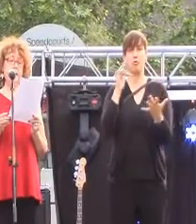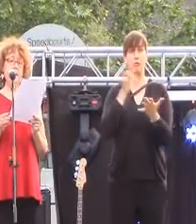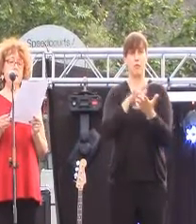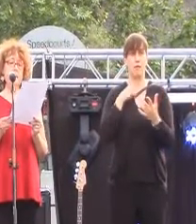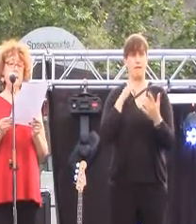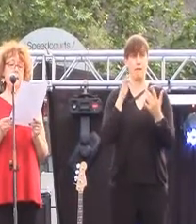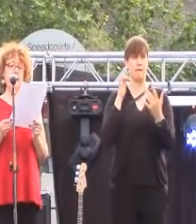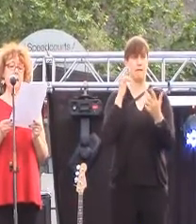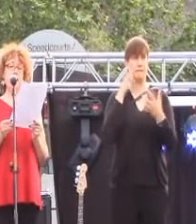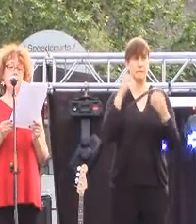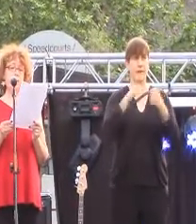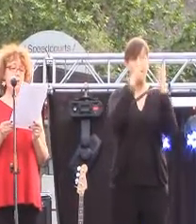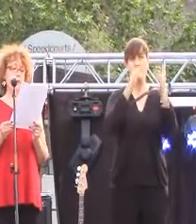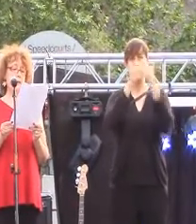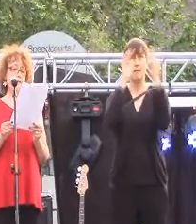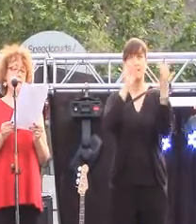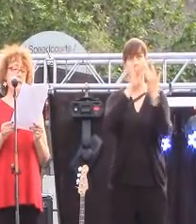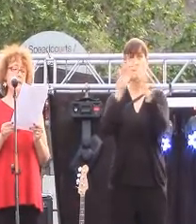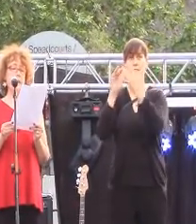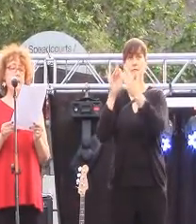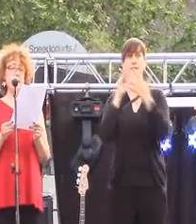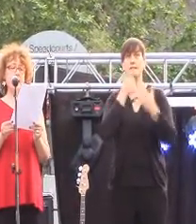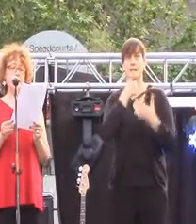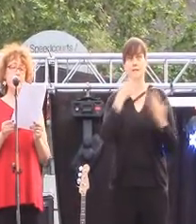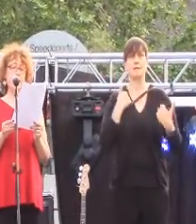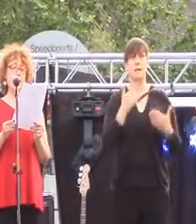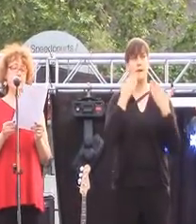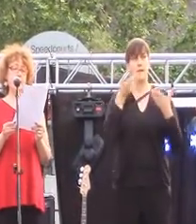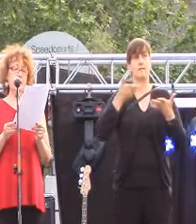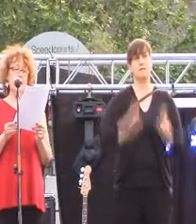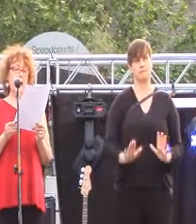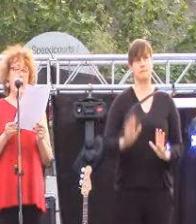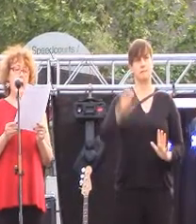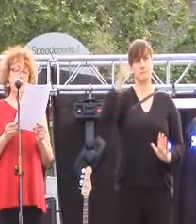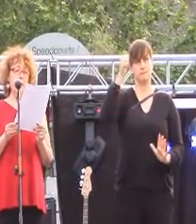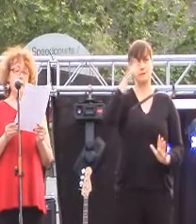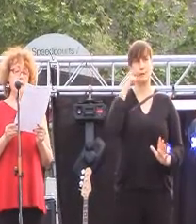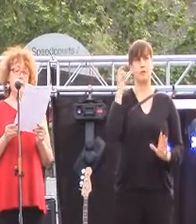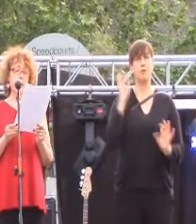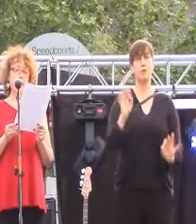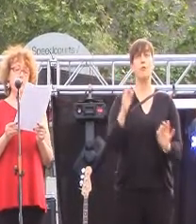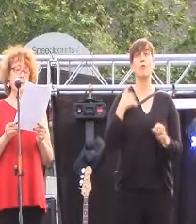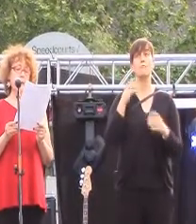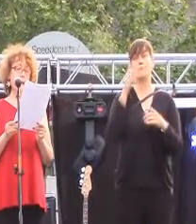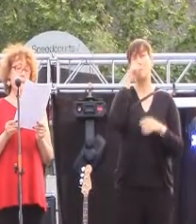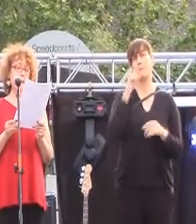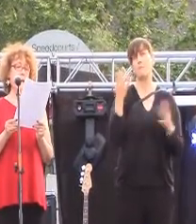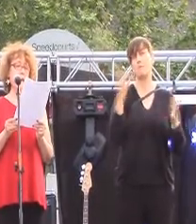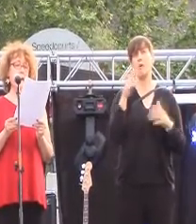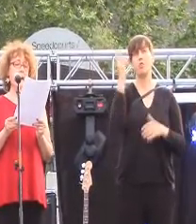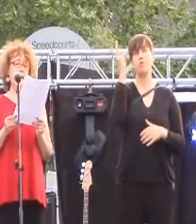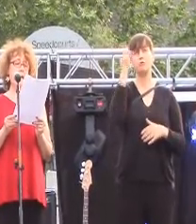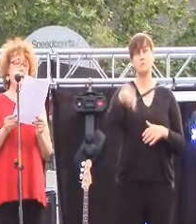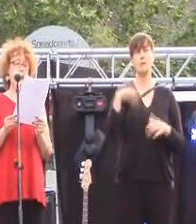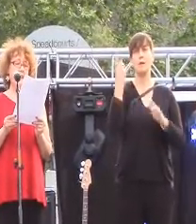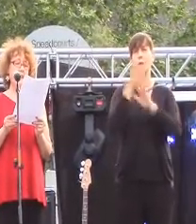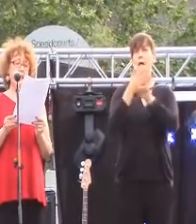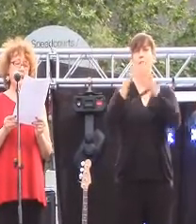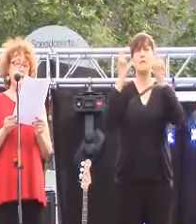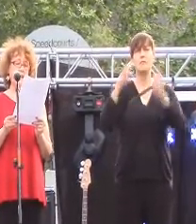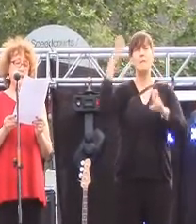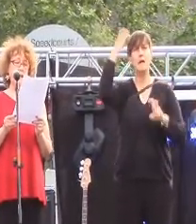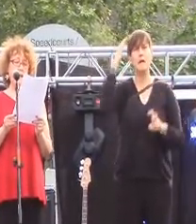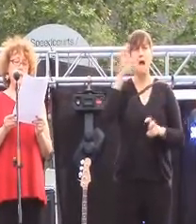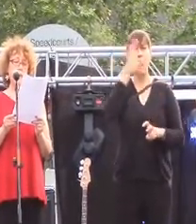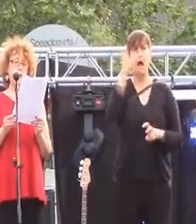del barri va ser interposat, a través del meu fill, al voltant de l'any 2000, en parlar de la Reina